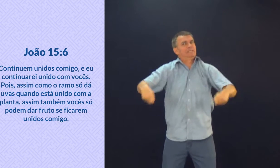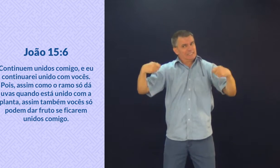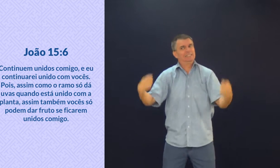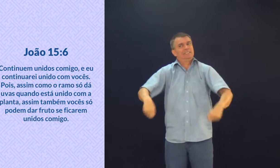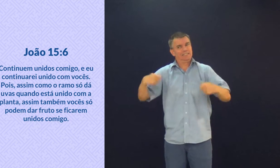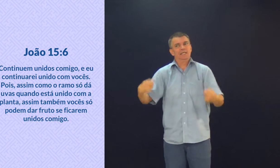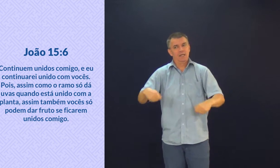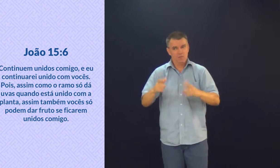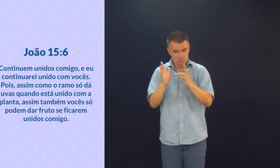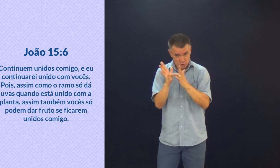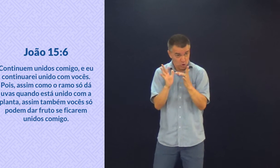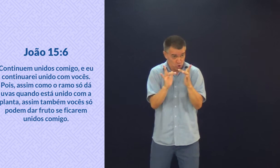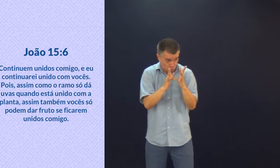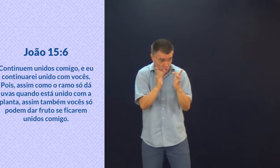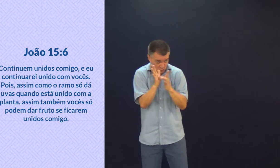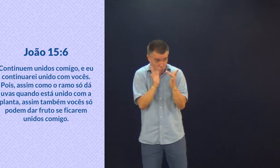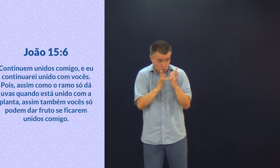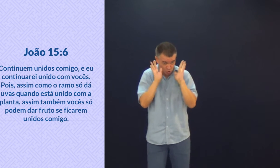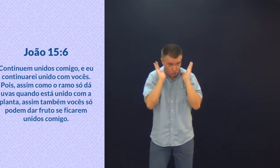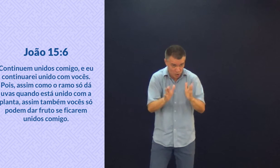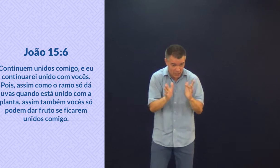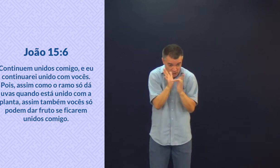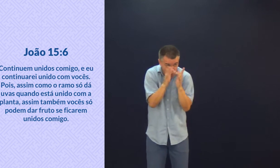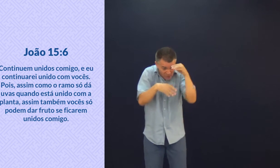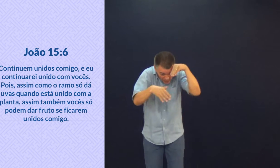porque vocês precisam de jesus